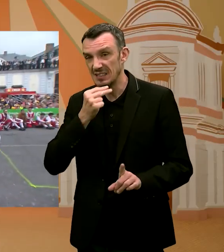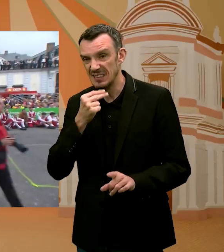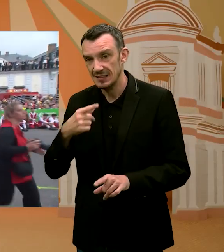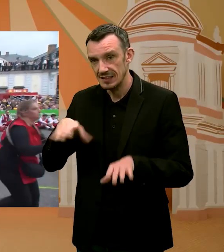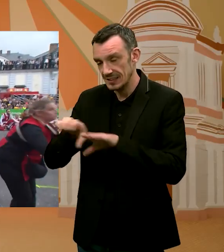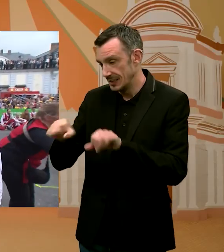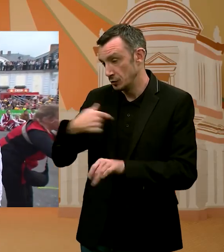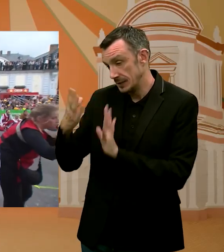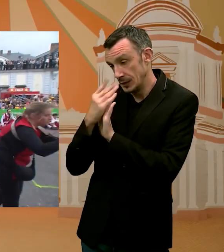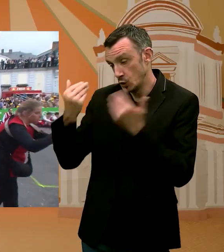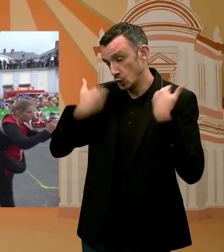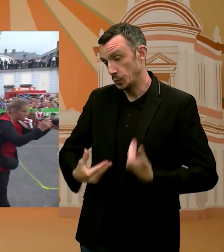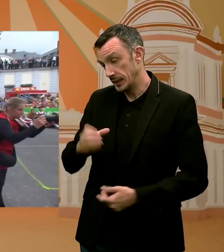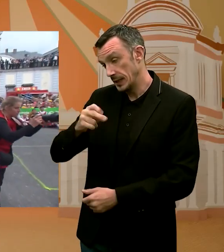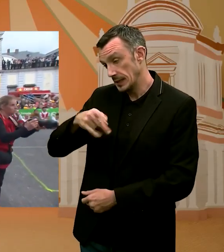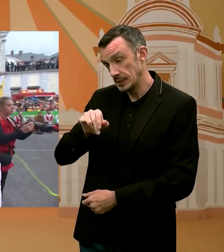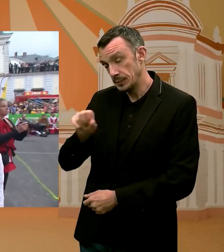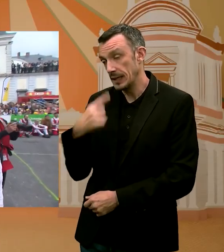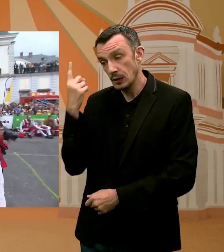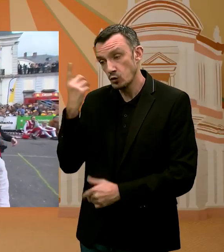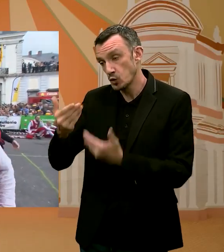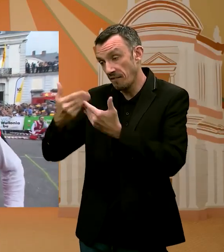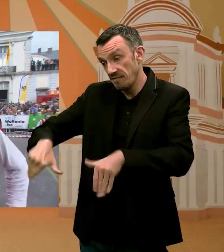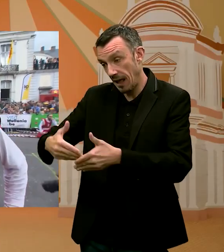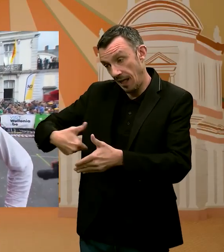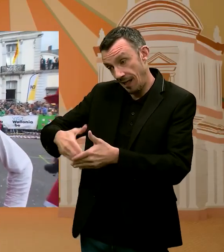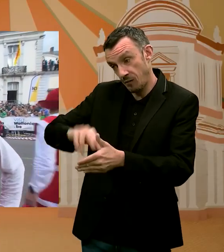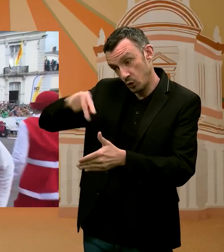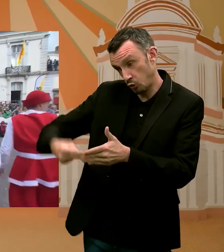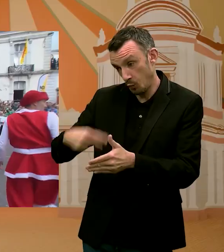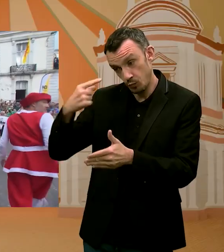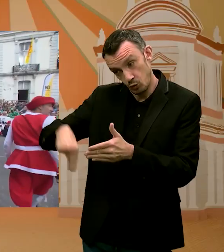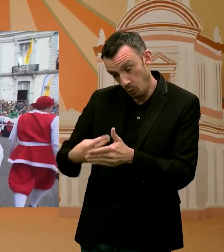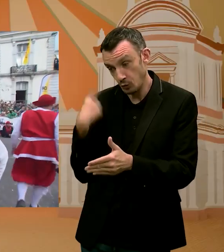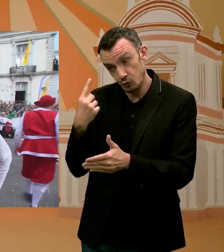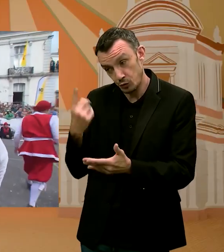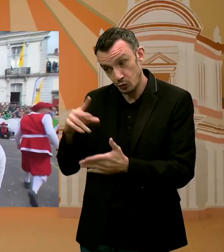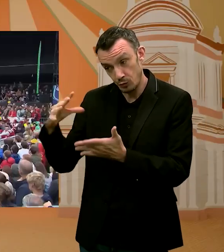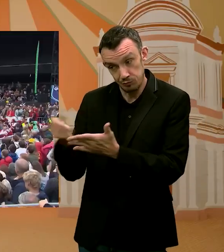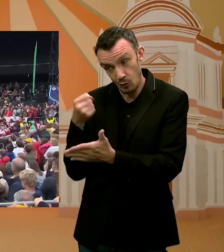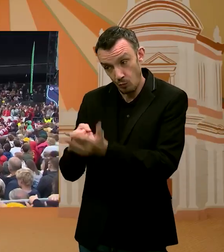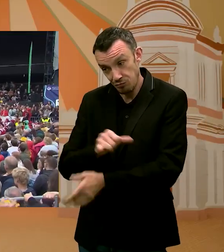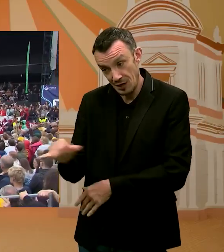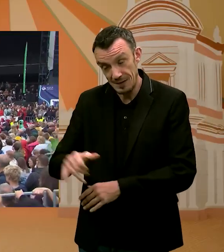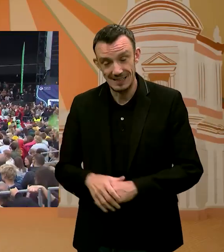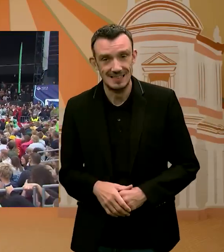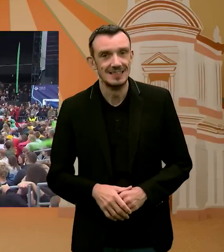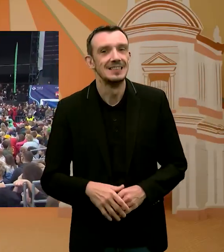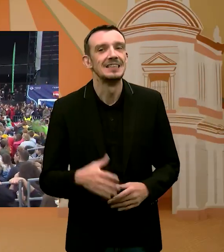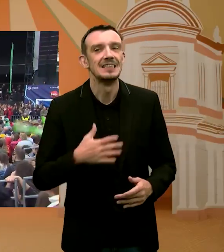à 2 non-Corbiot face à 3 Corbiot. Hein. Ouais, c'est ça. Hein, c'est la famille Corbiot contre les 2 autres. Hein. Robin,